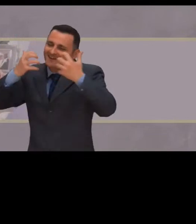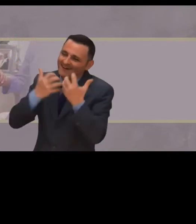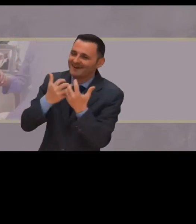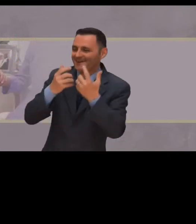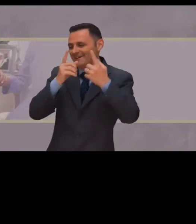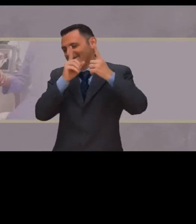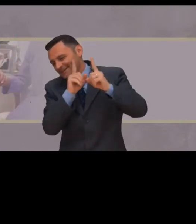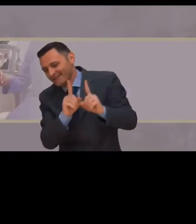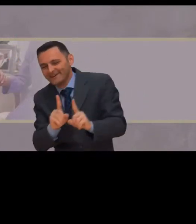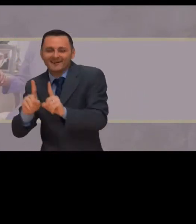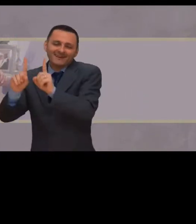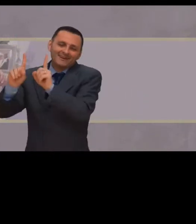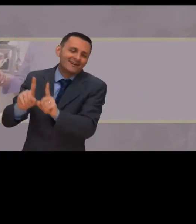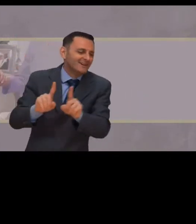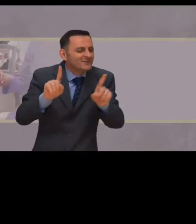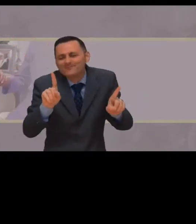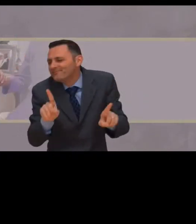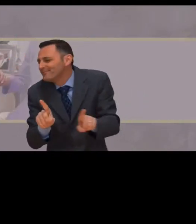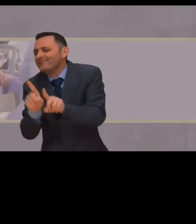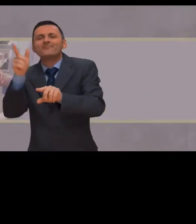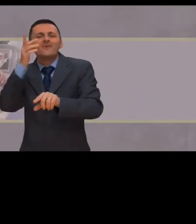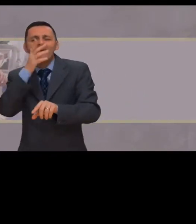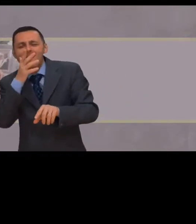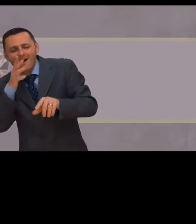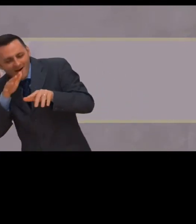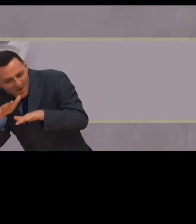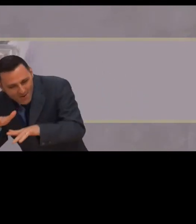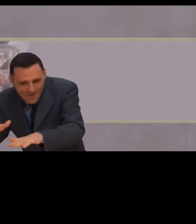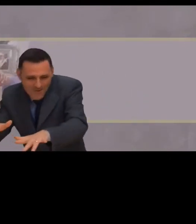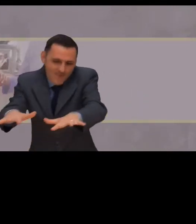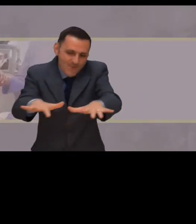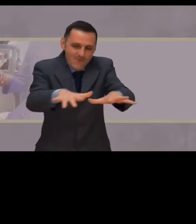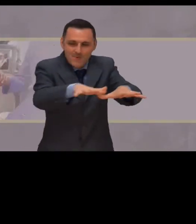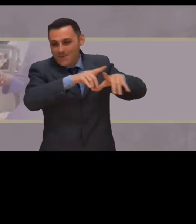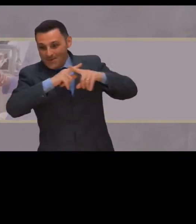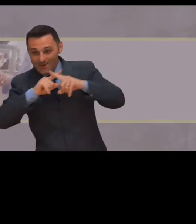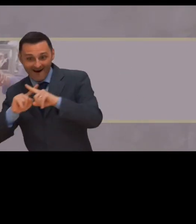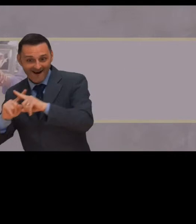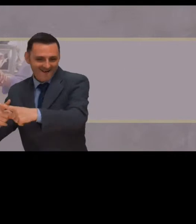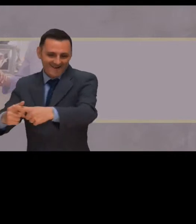risposta Dio la da